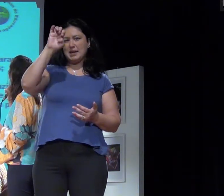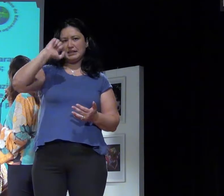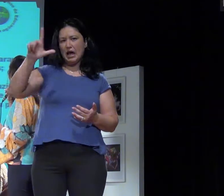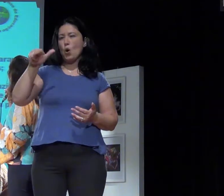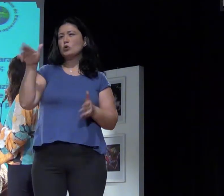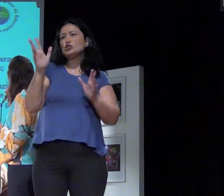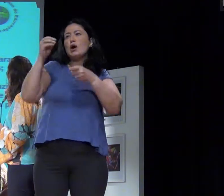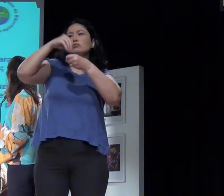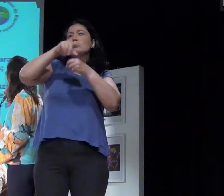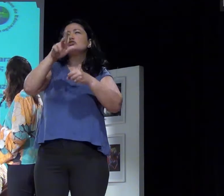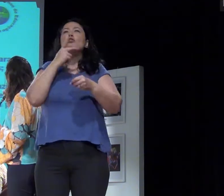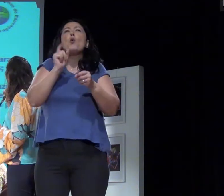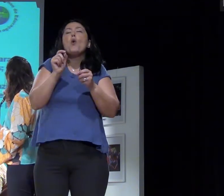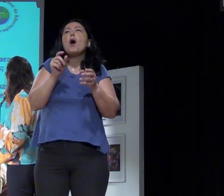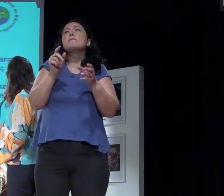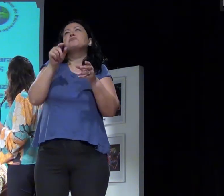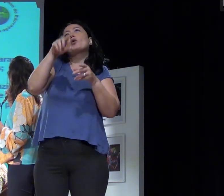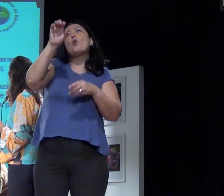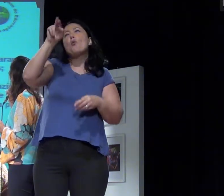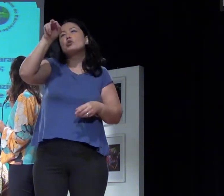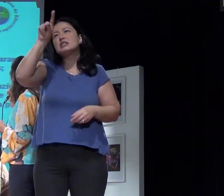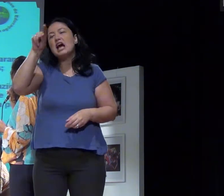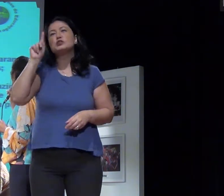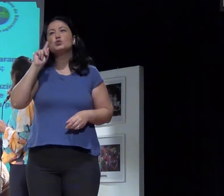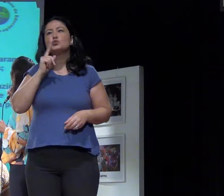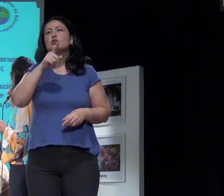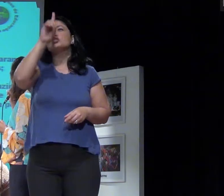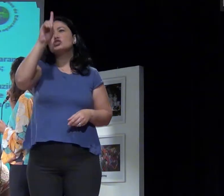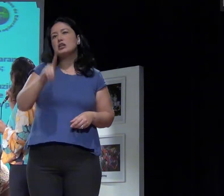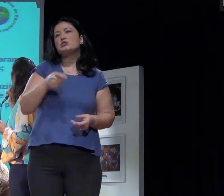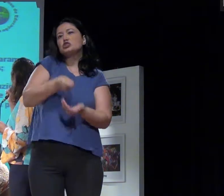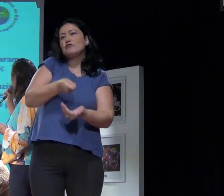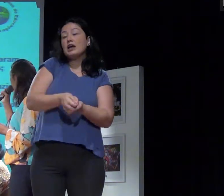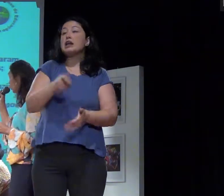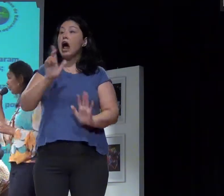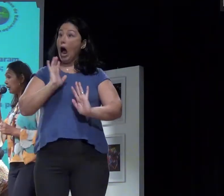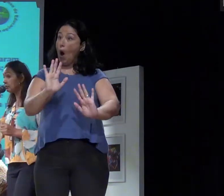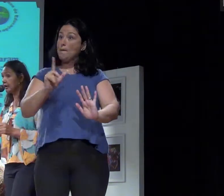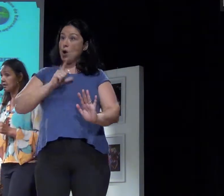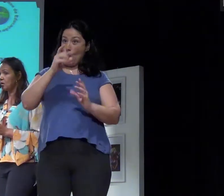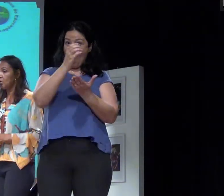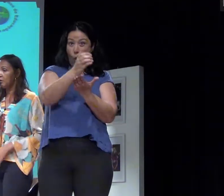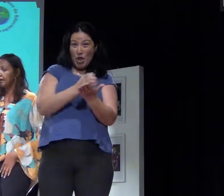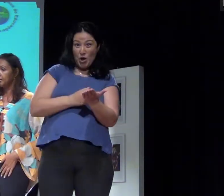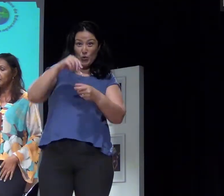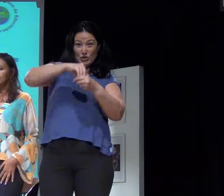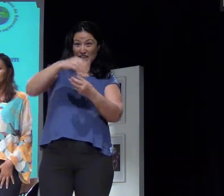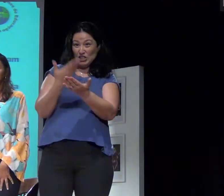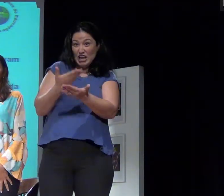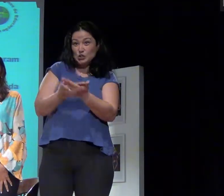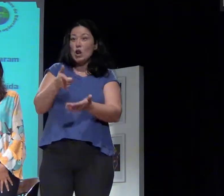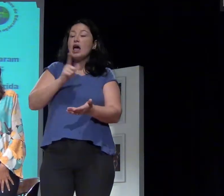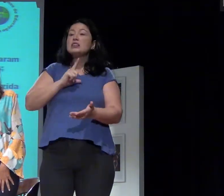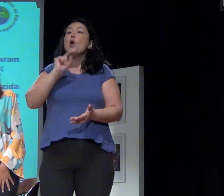os aspectos culturais das comunidades surdas na sua história, direitos e deveres. Então, a questão do currículo na escola é uma questão